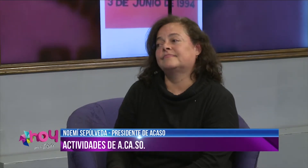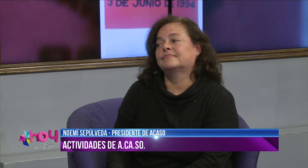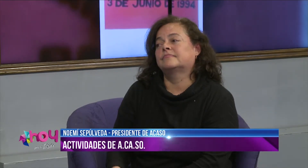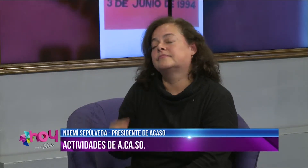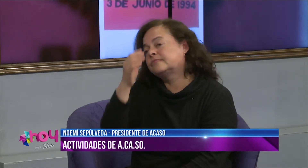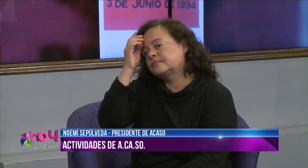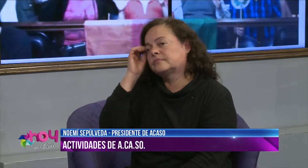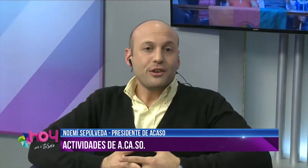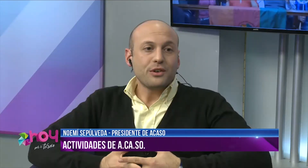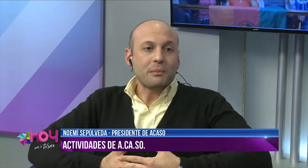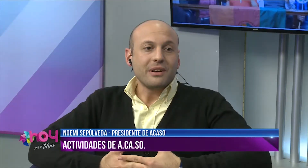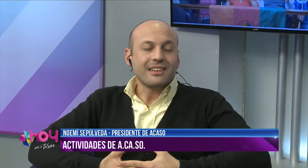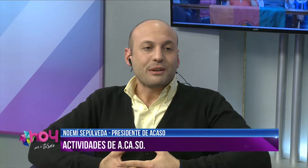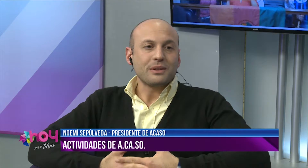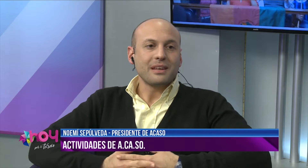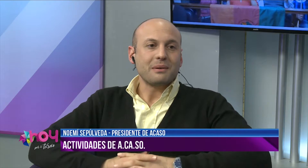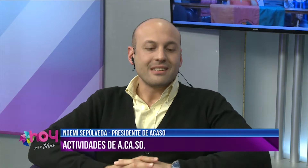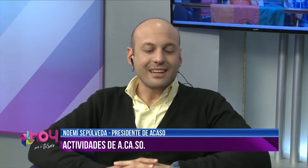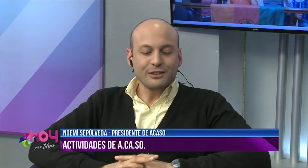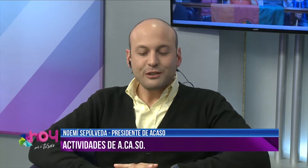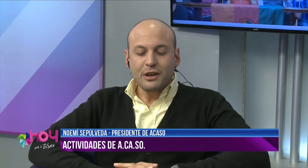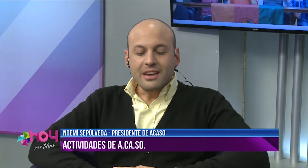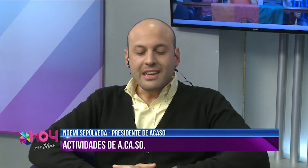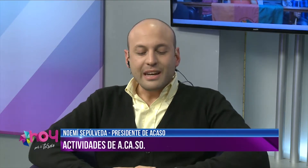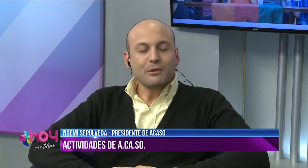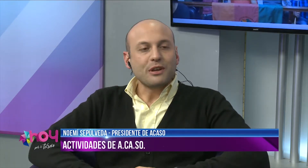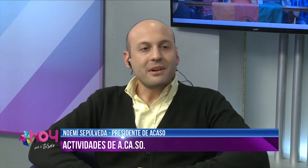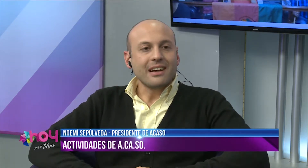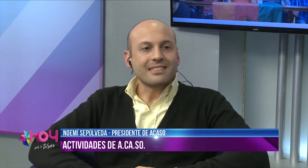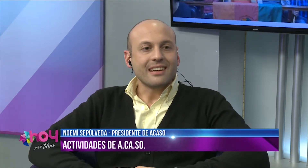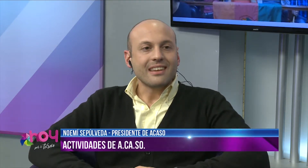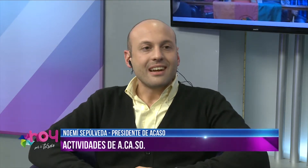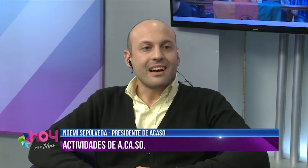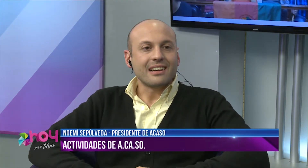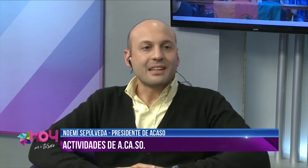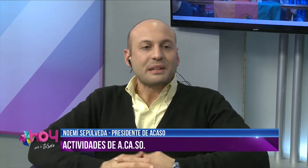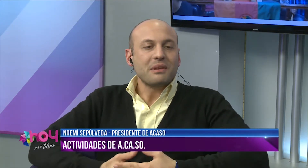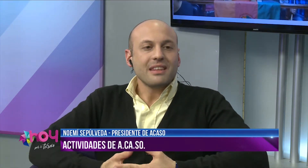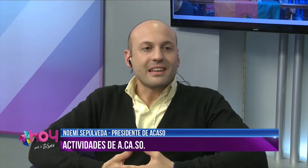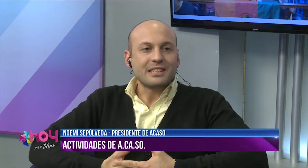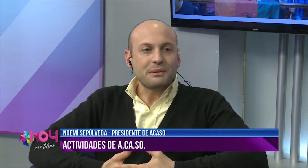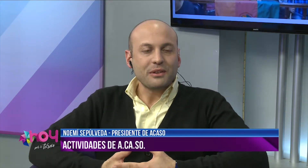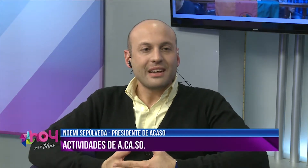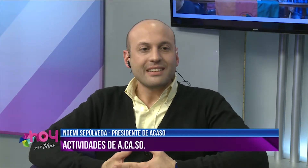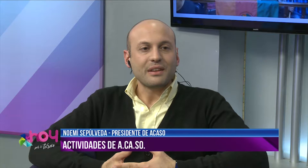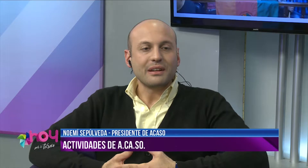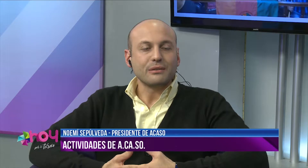nosotros es un privilegio que puedan estar ustedes visitándonos y queremos saber acerca de las actividades que están llevando adelante desde la